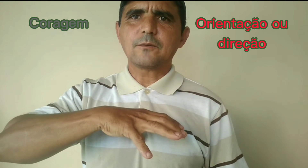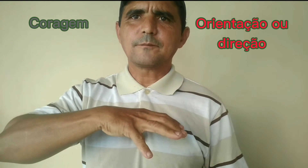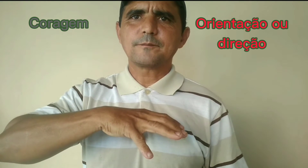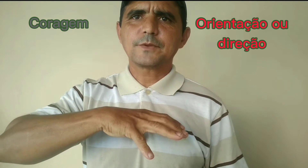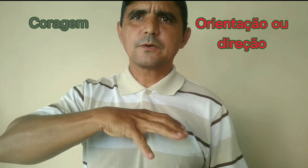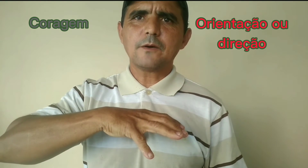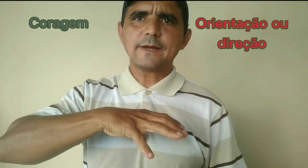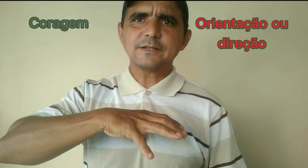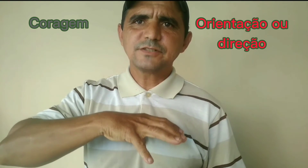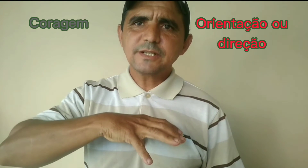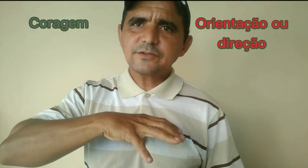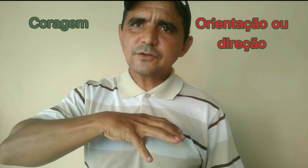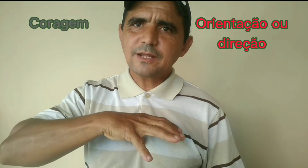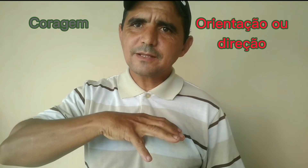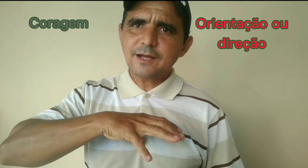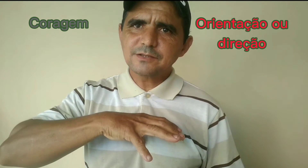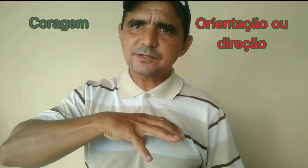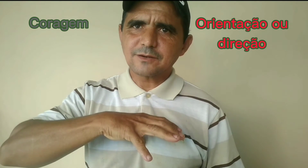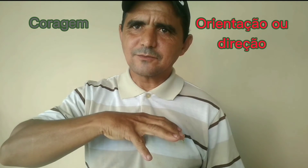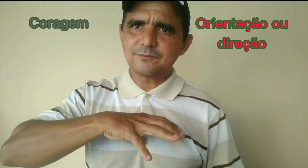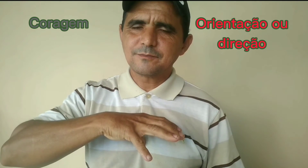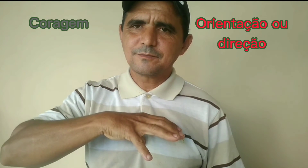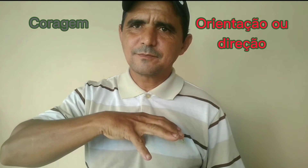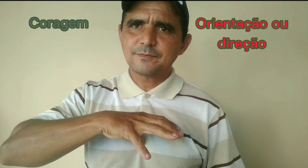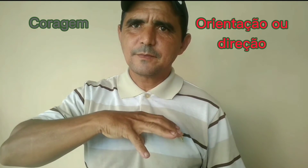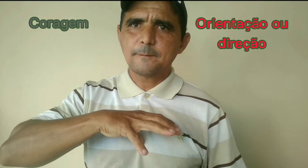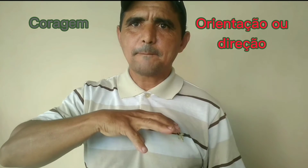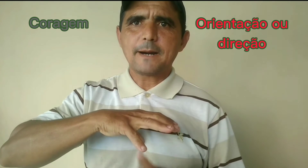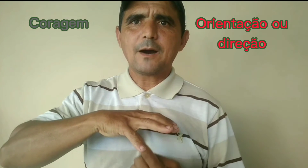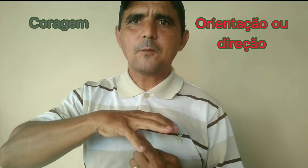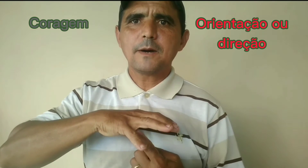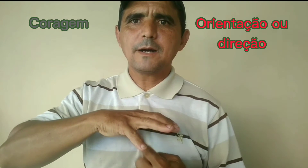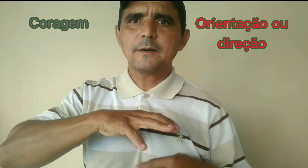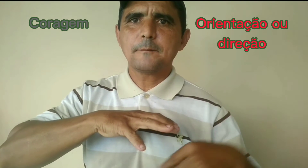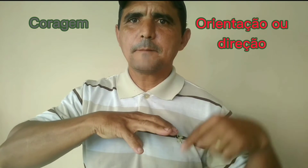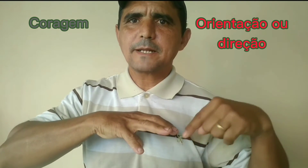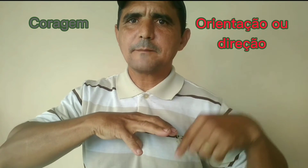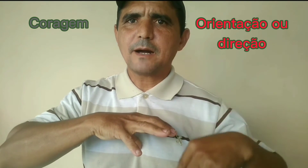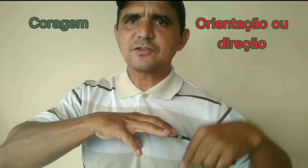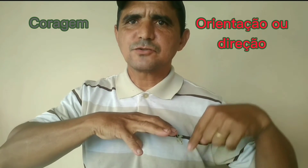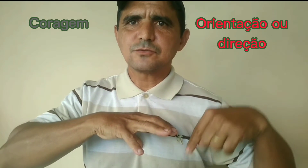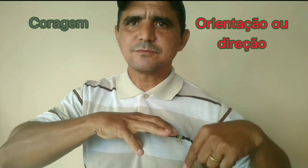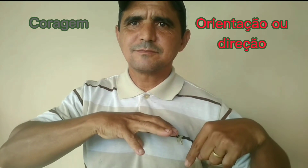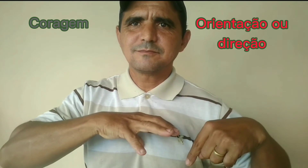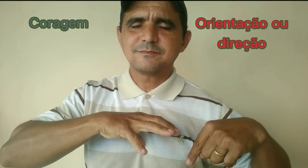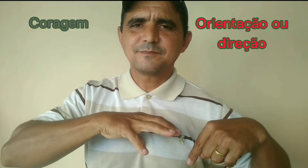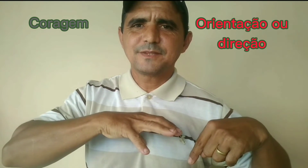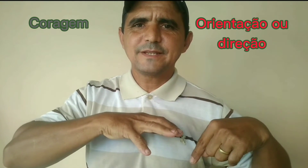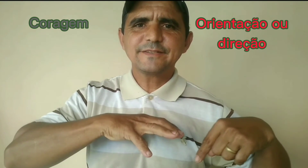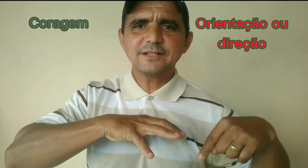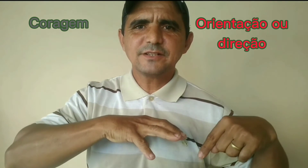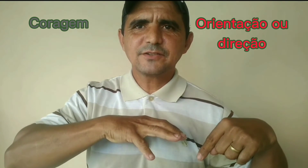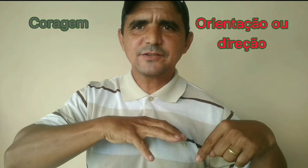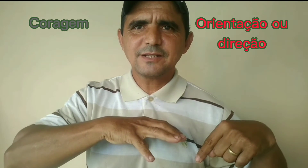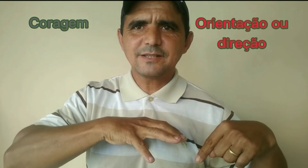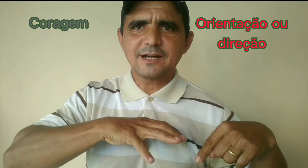sinal, qual é a direcionalidade então? Palma para baixo. Essa é a